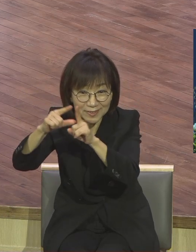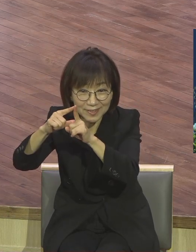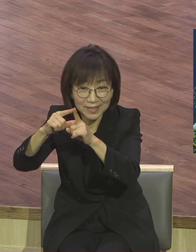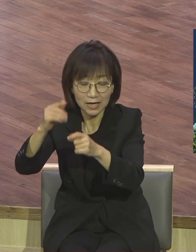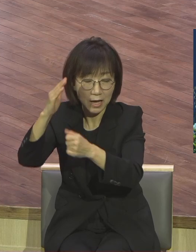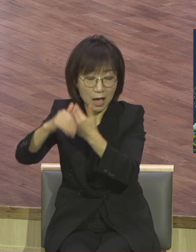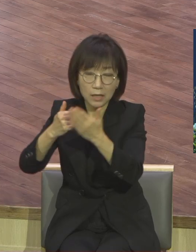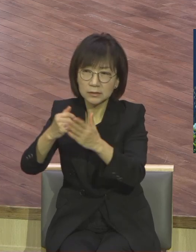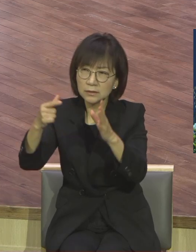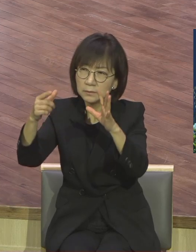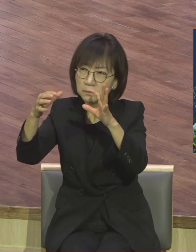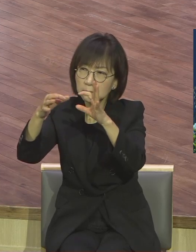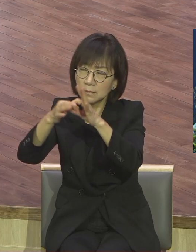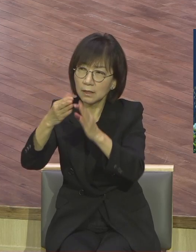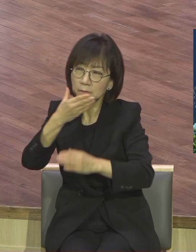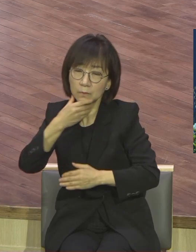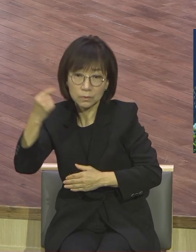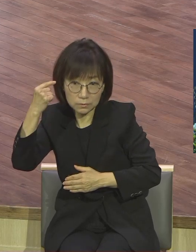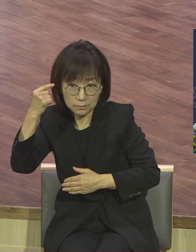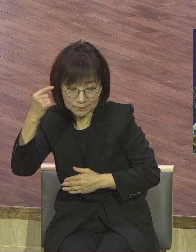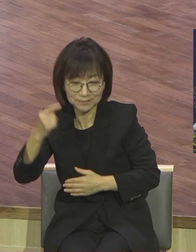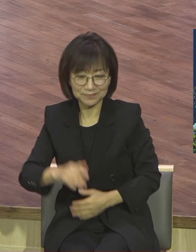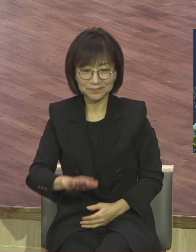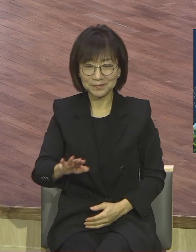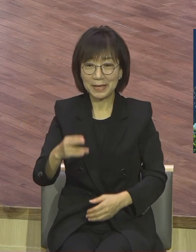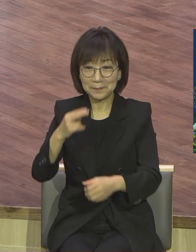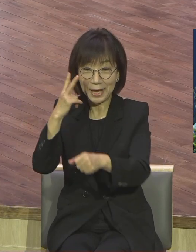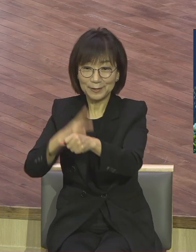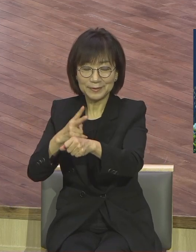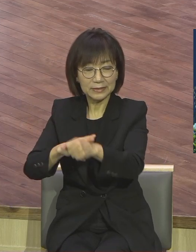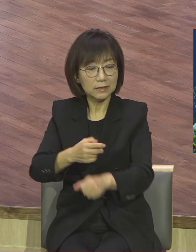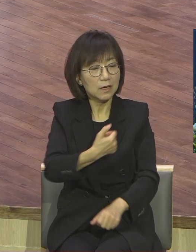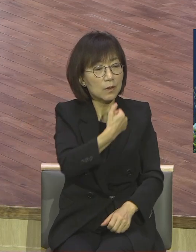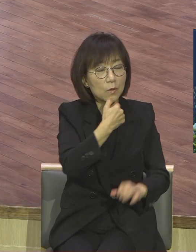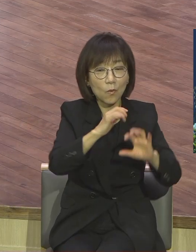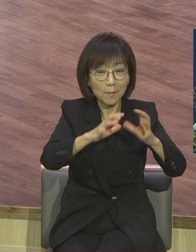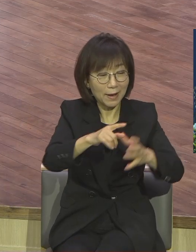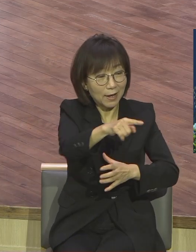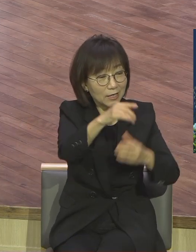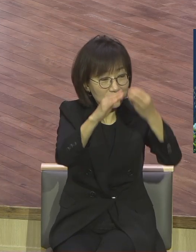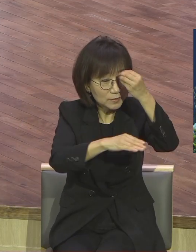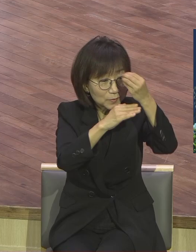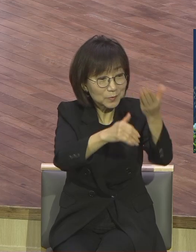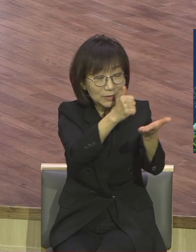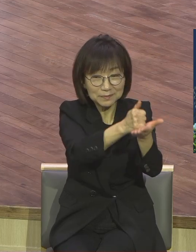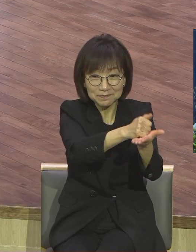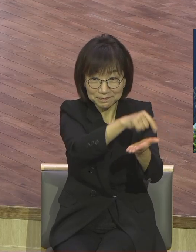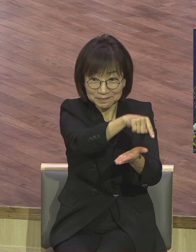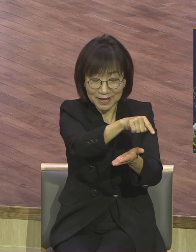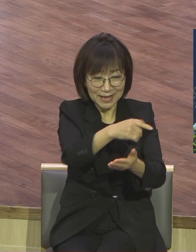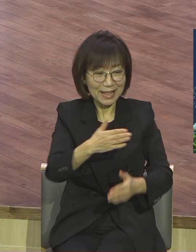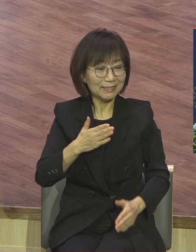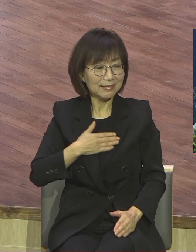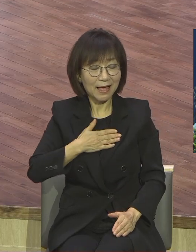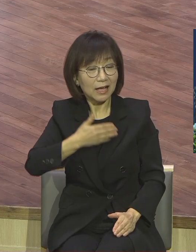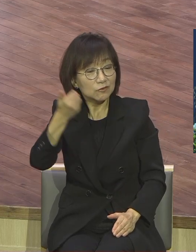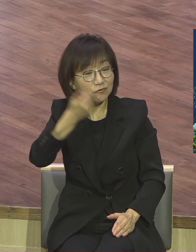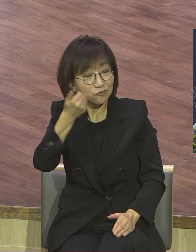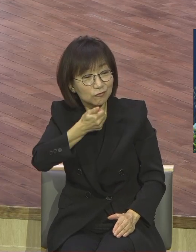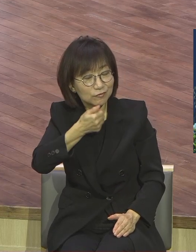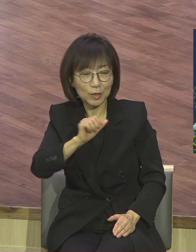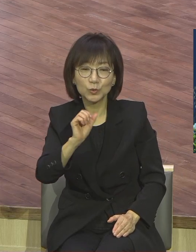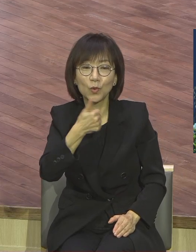사도 바울은 먼저 로마에 있는 성도들에게 자기 자신을 구체적으로